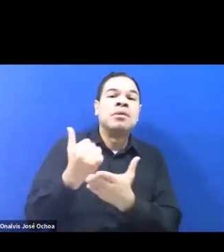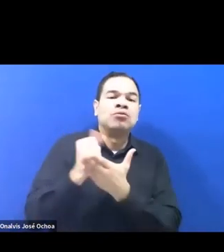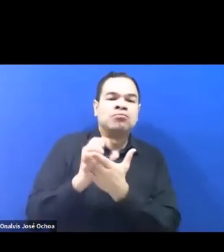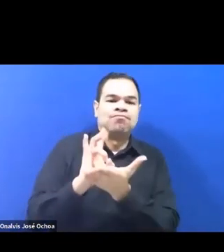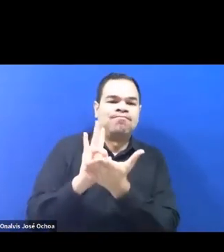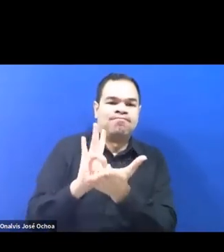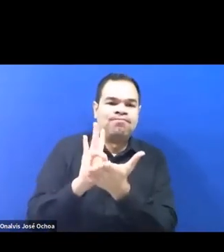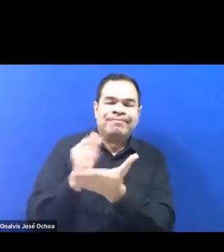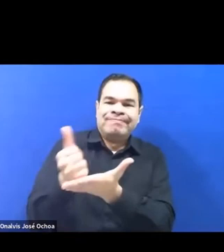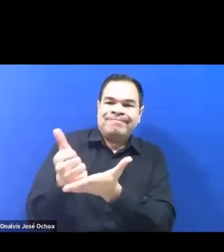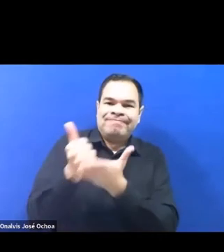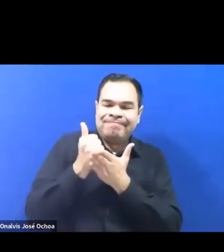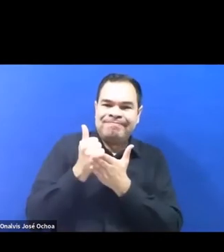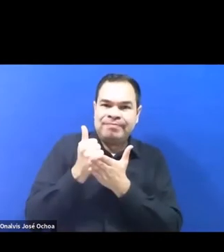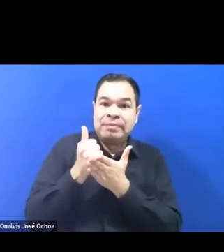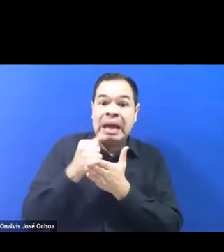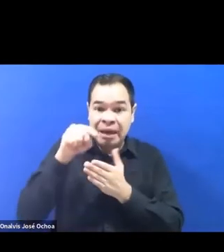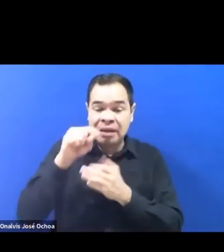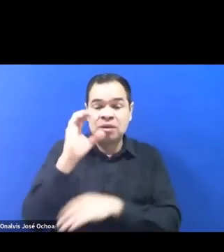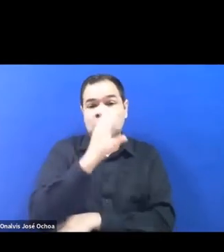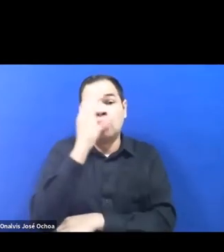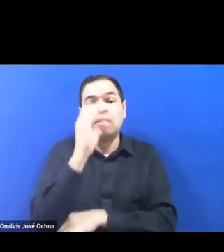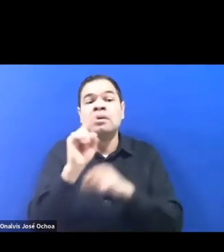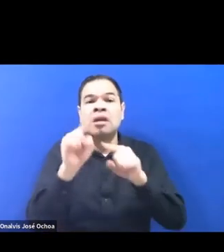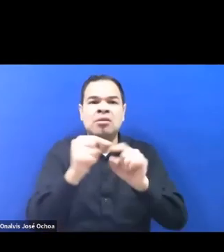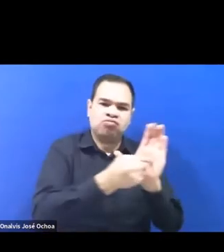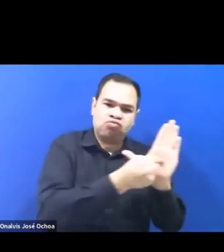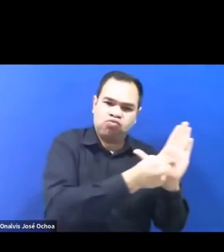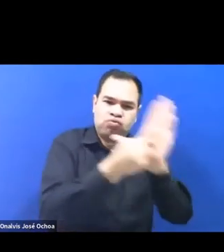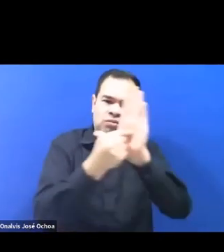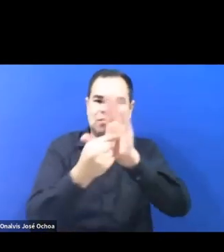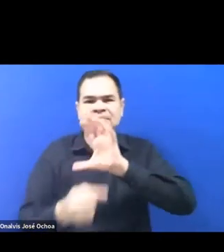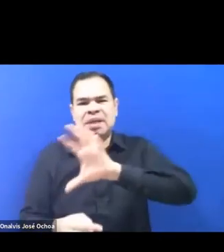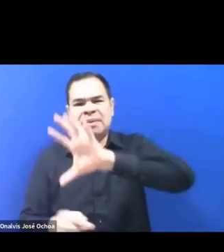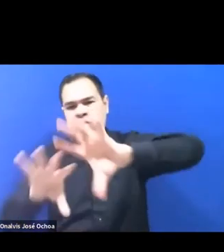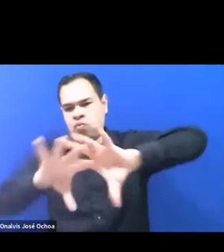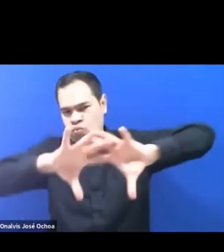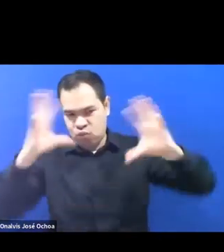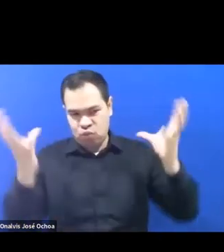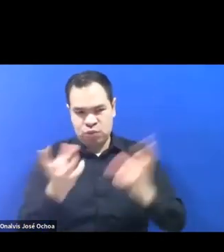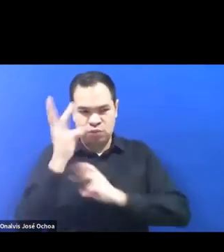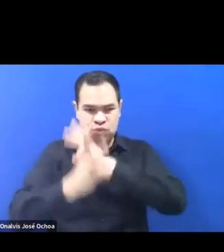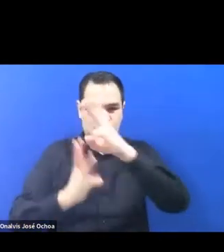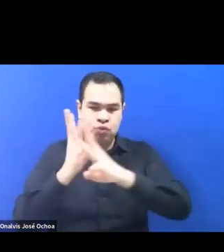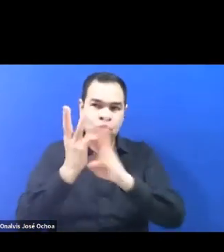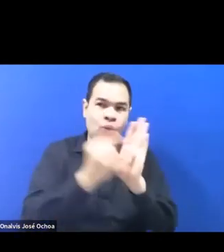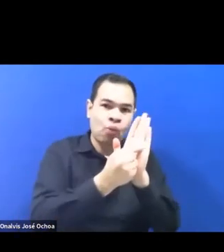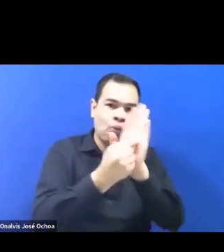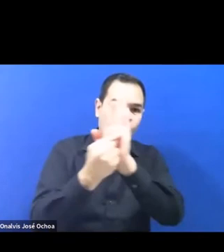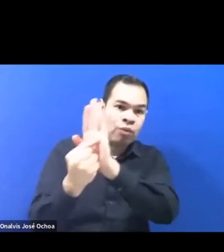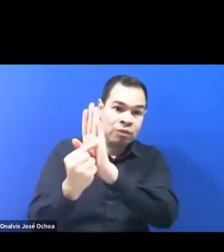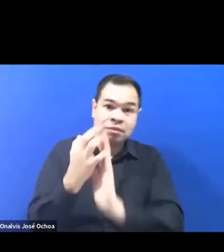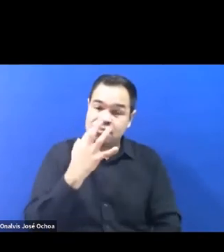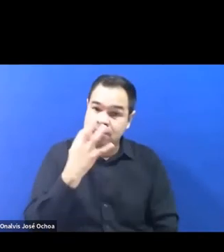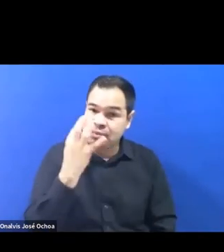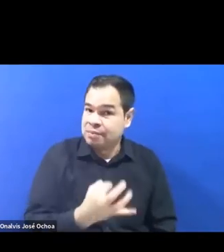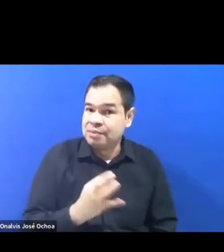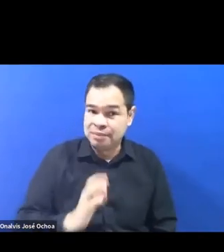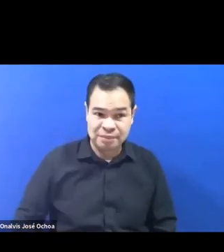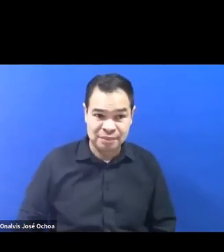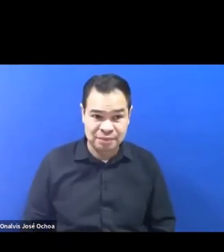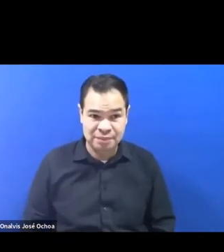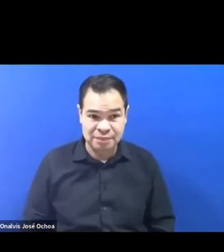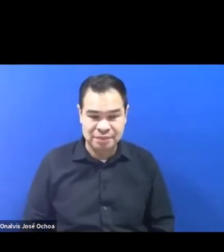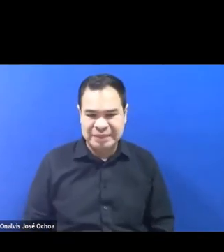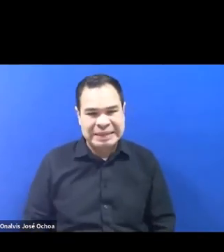como reales en Colombia y también para el mundo, en la medida en la que se pondría en el centro del